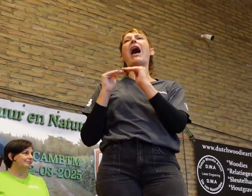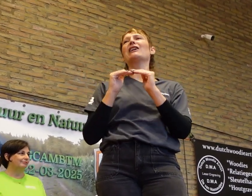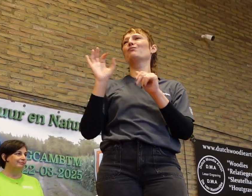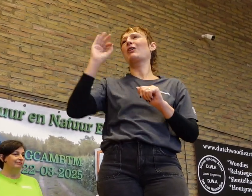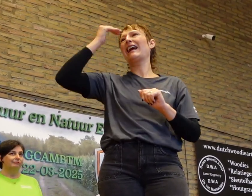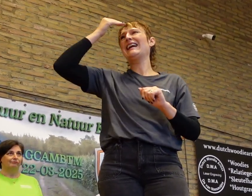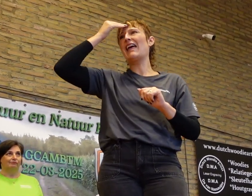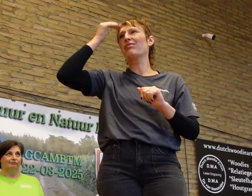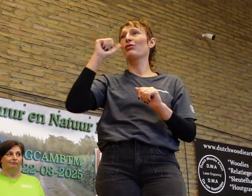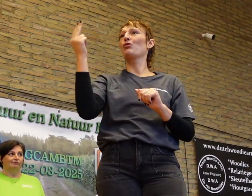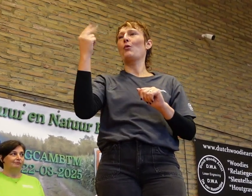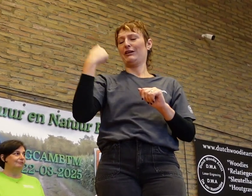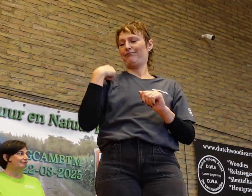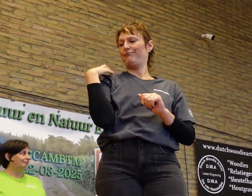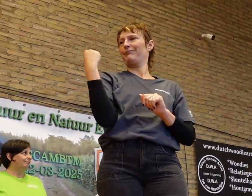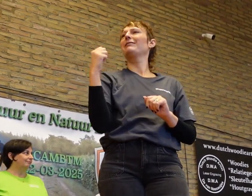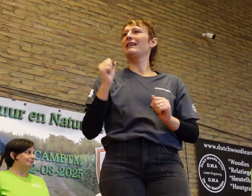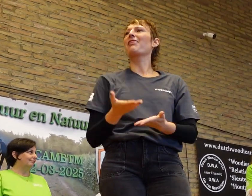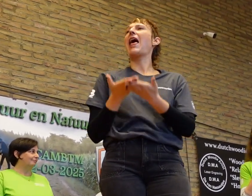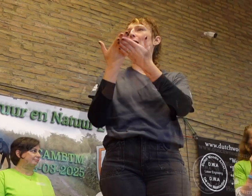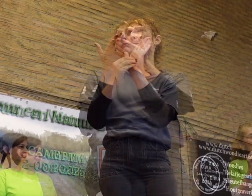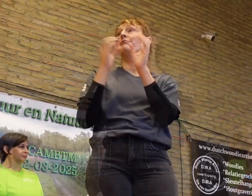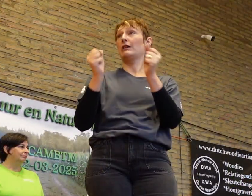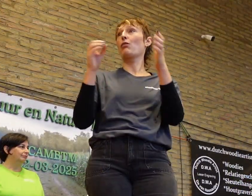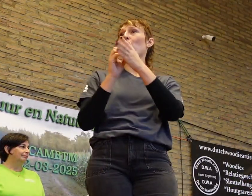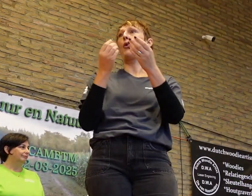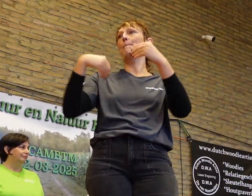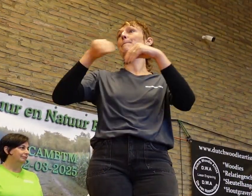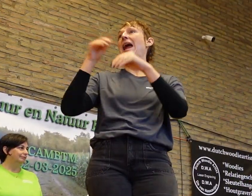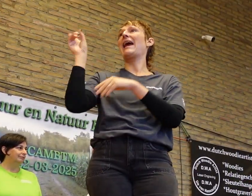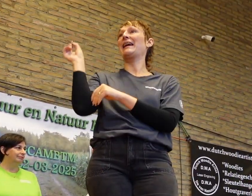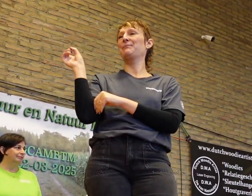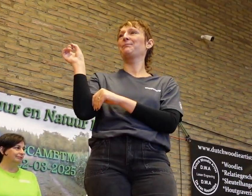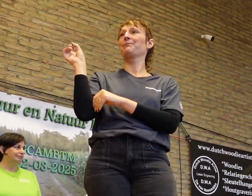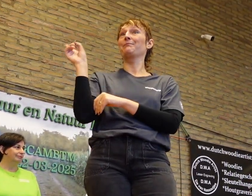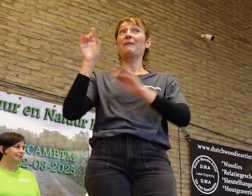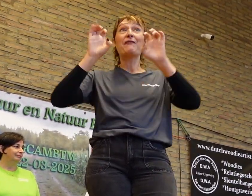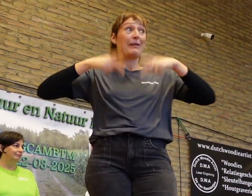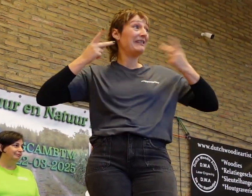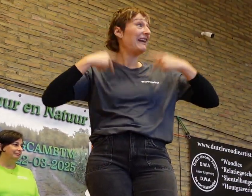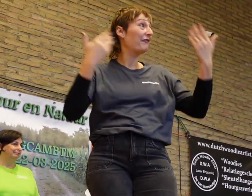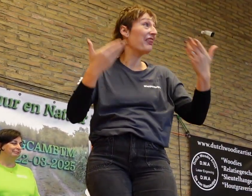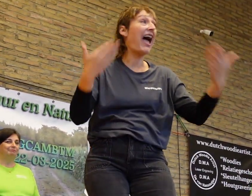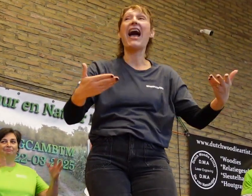voorthelpen met eh de antwoord Heel veel